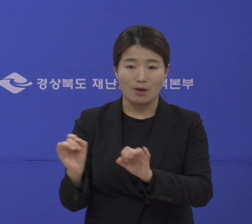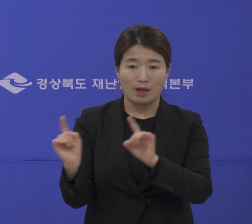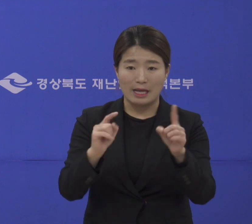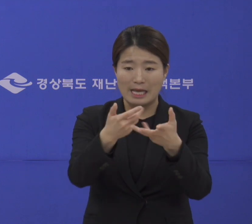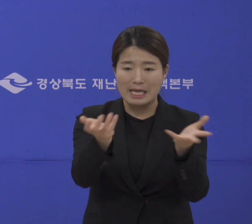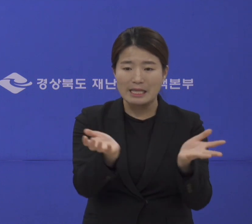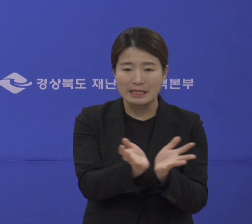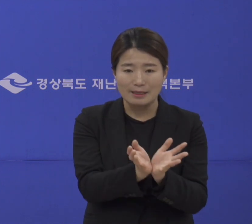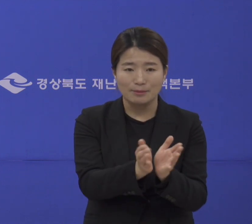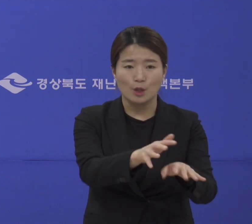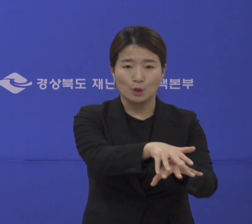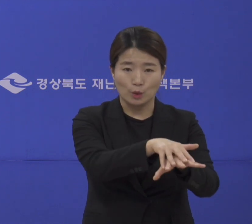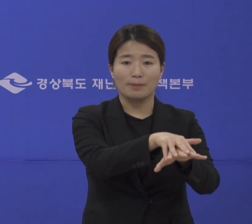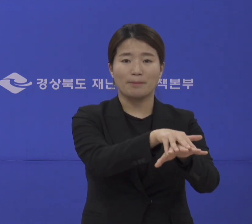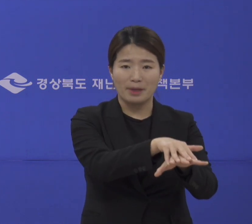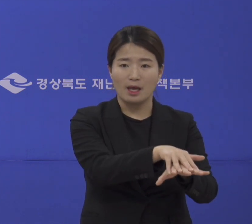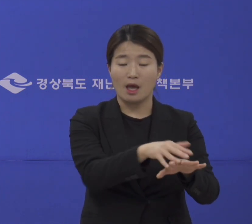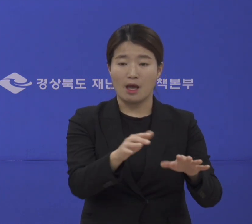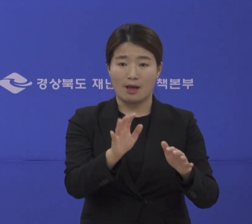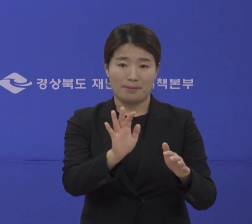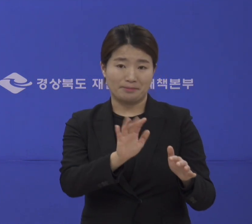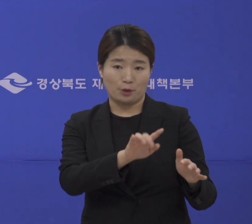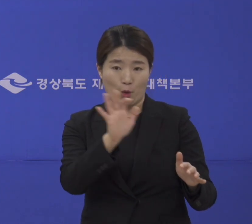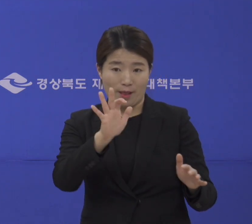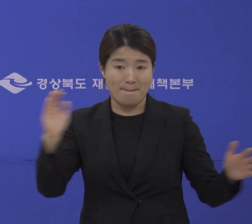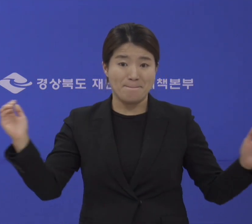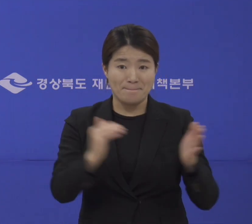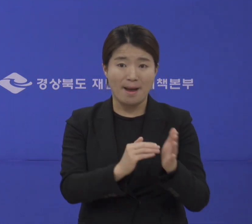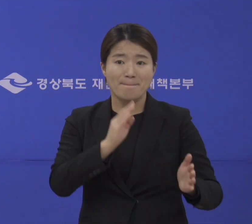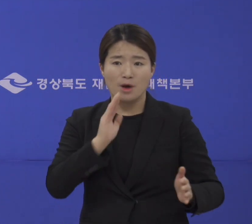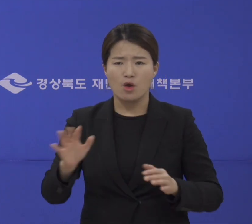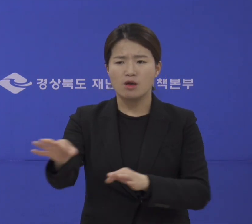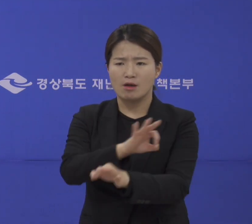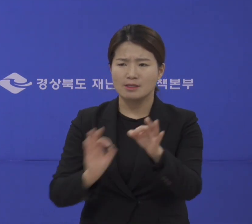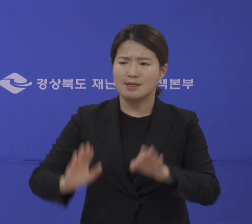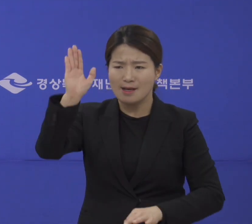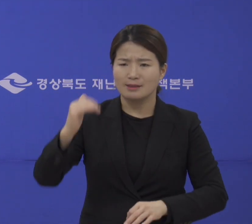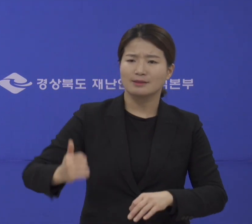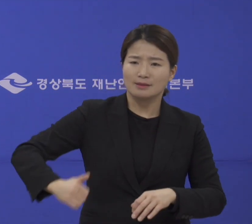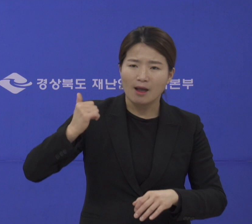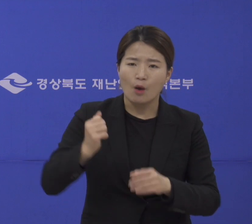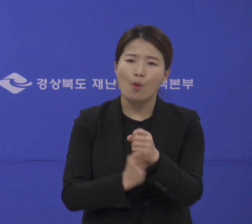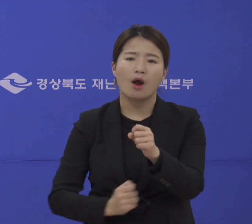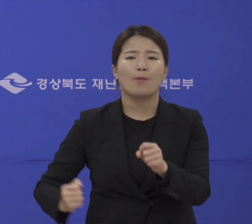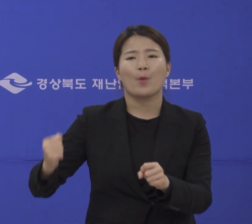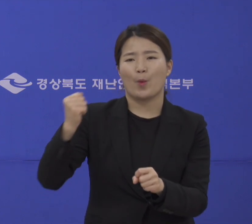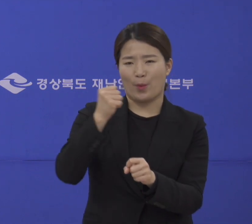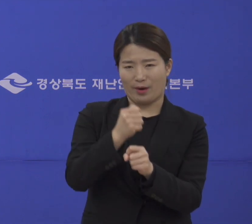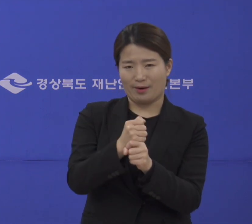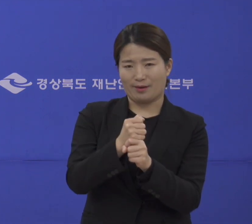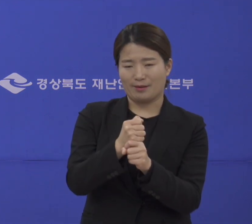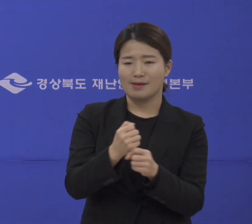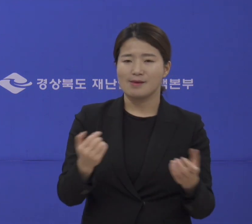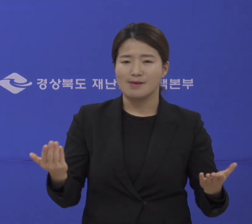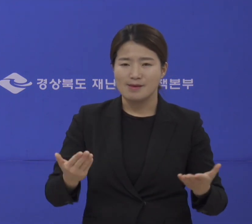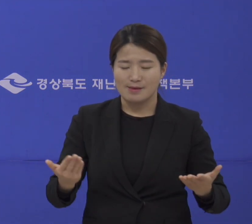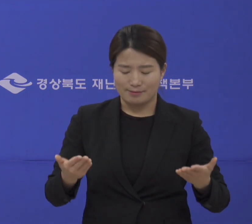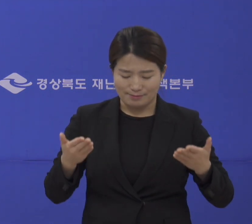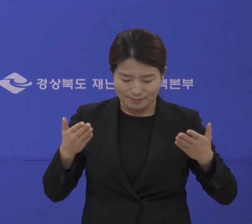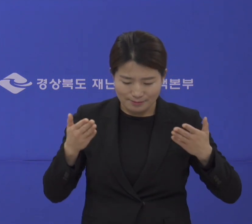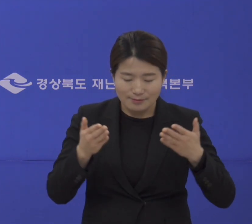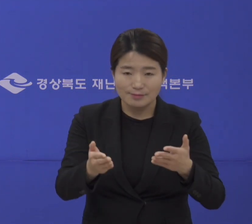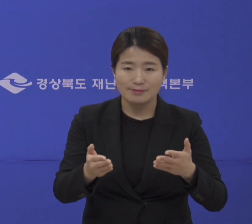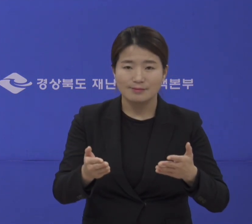빨리 만들어서 이 끝나자마자 경제를 활력하는, 활성화시키는, 회복하는 이런 일들을 하는데